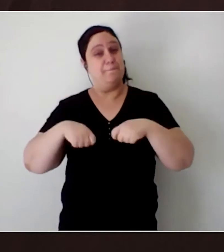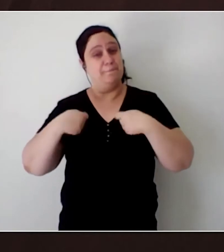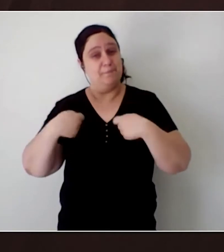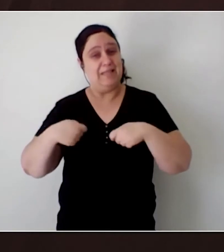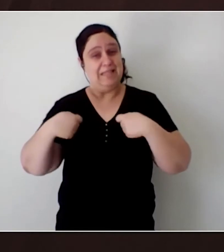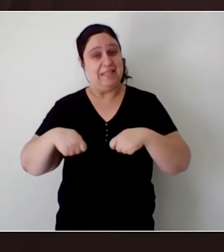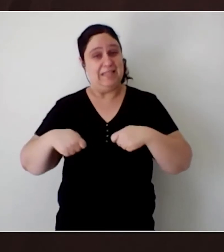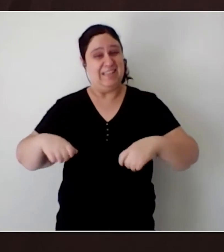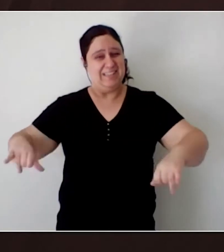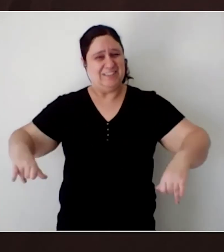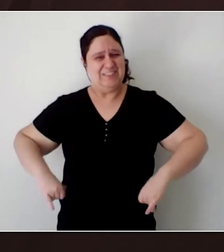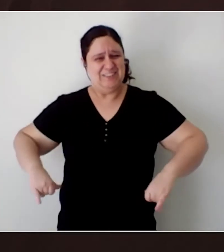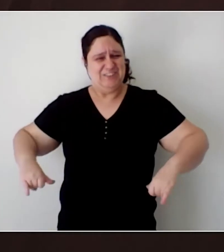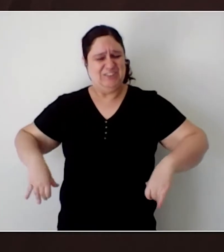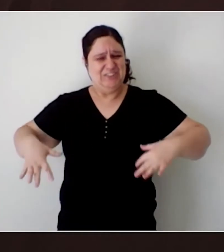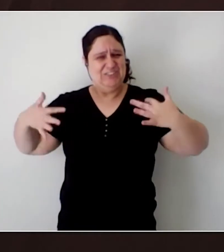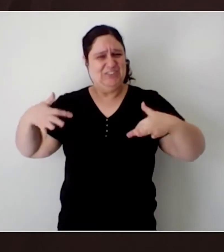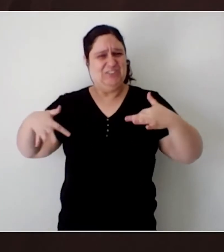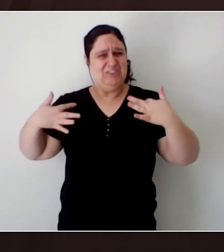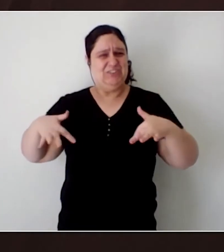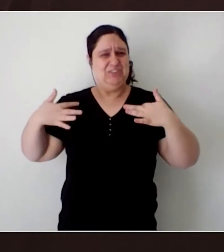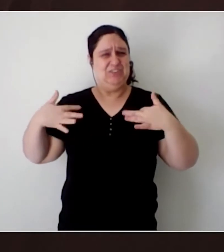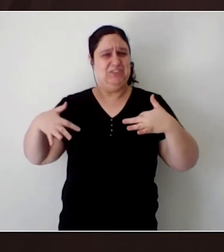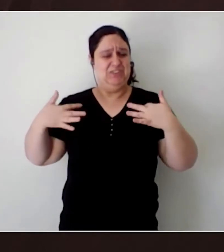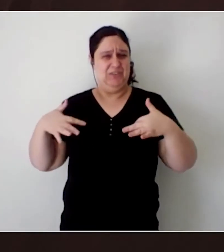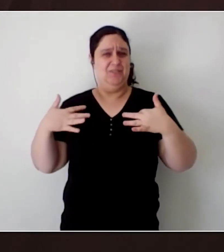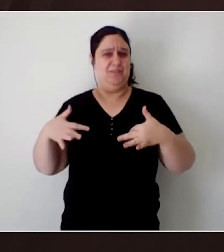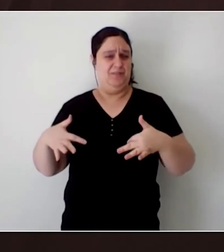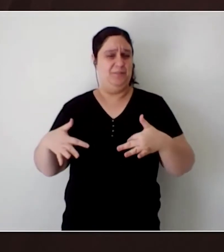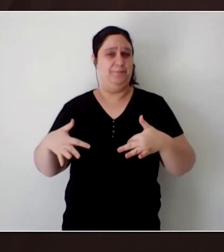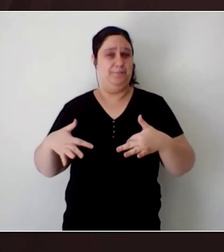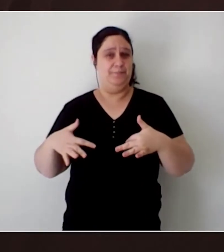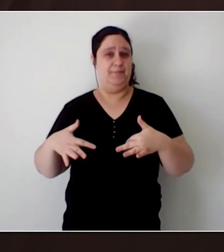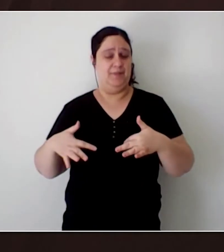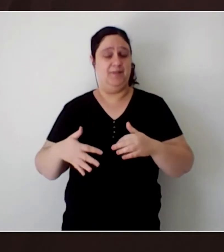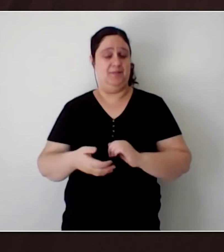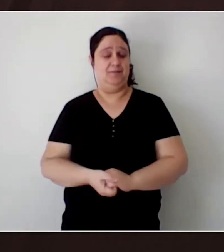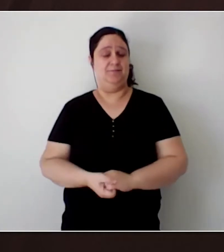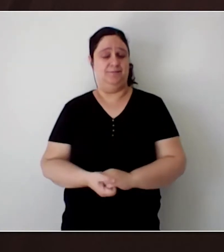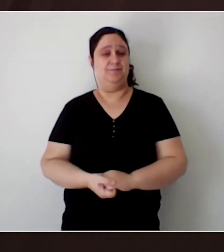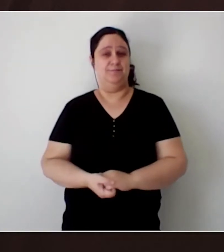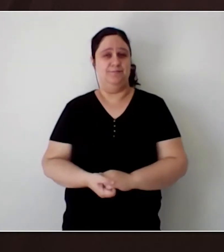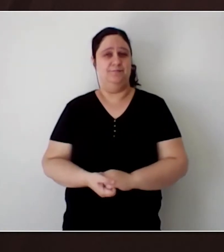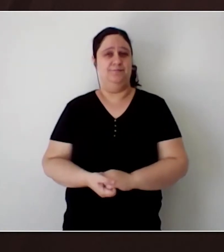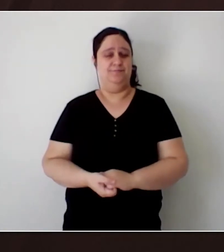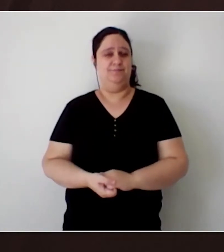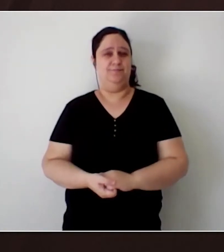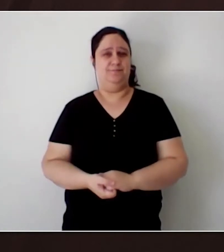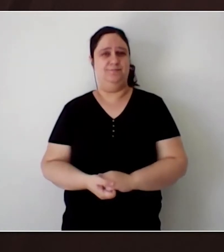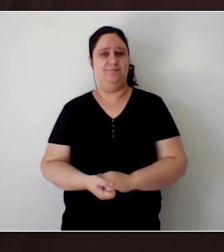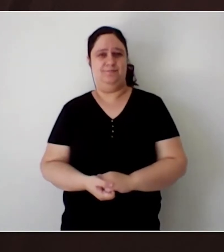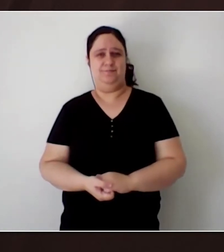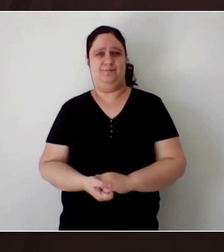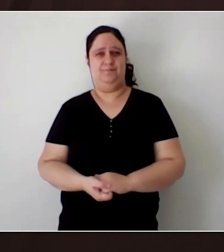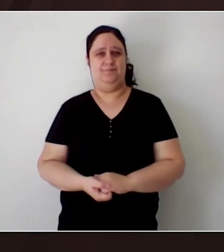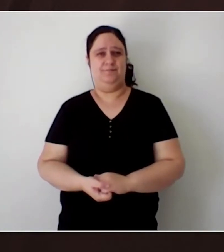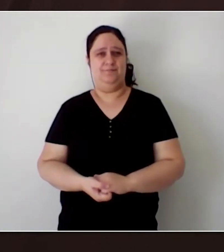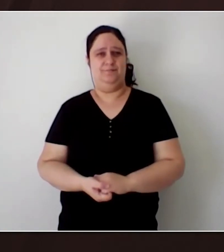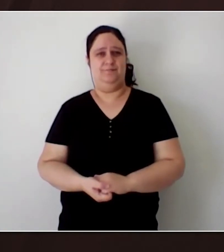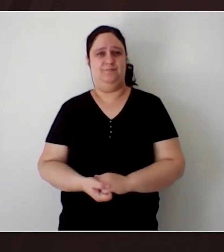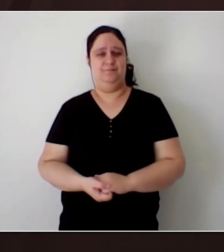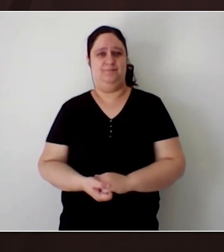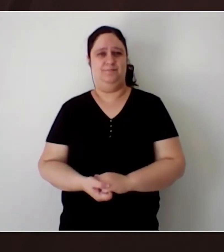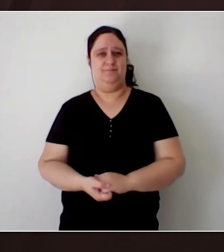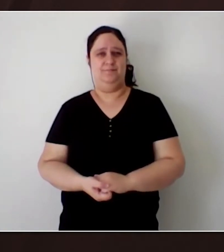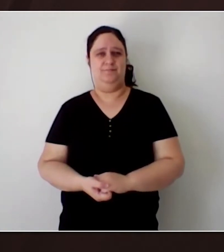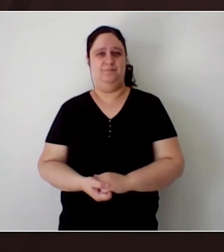ele vai ser salvo no fim. Não tem problema de perder a salvação. Mas tem essa questão de galardão e essa questão de